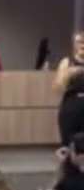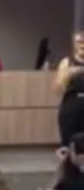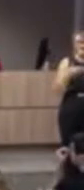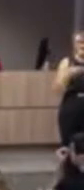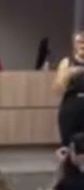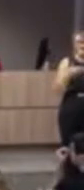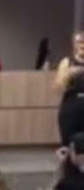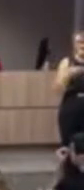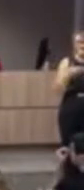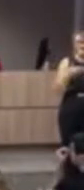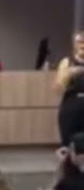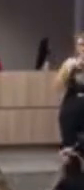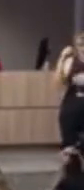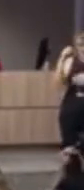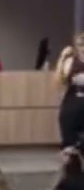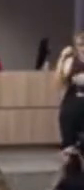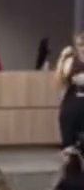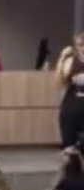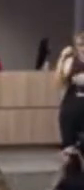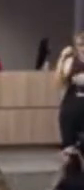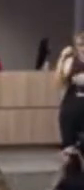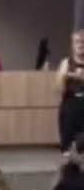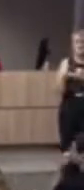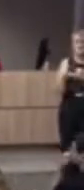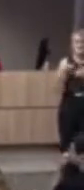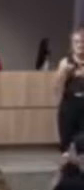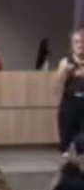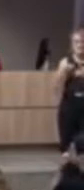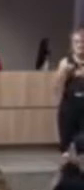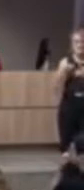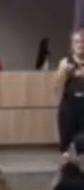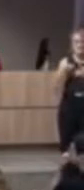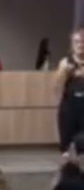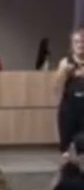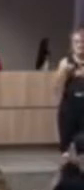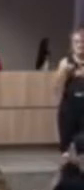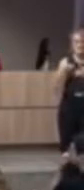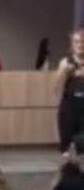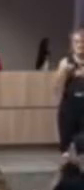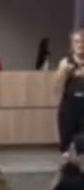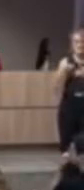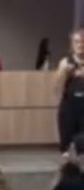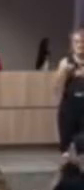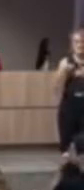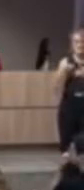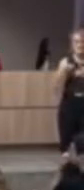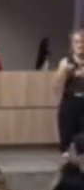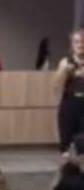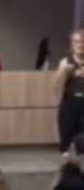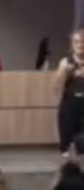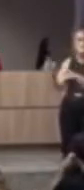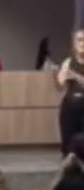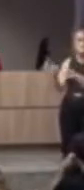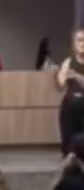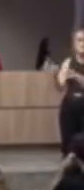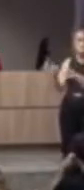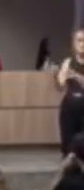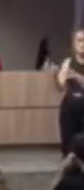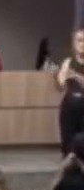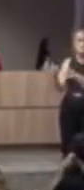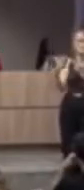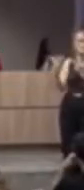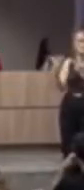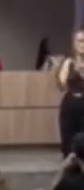intervenção, evidentemente sem excluir a comunicação com o sujeito, mas para questões patrimoniais e negociais. A Lei